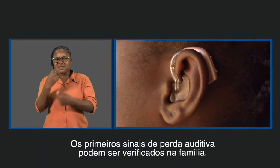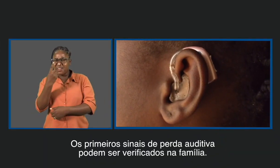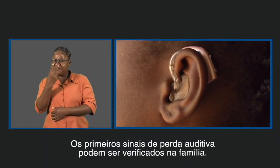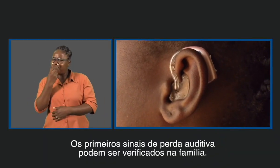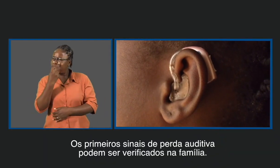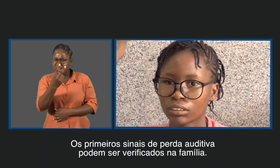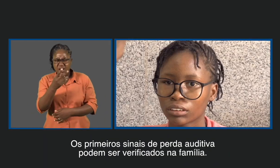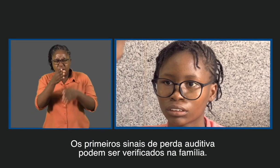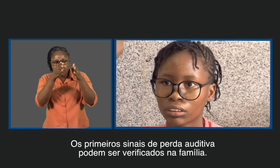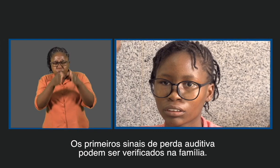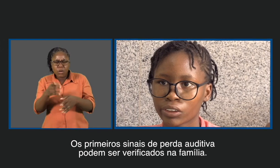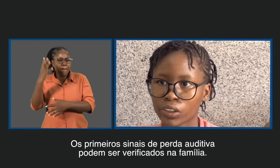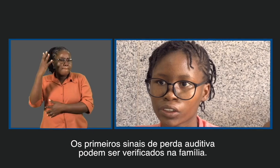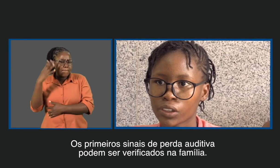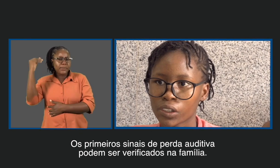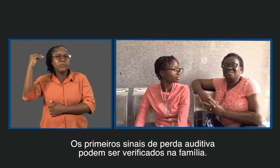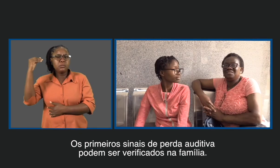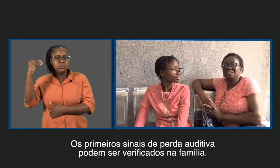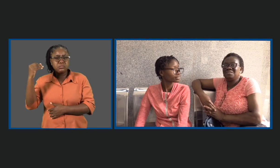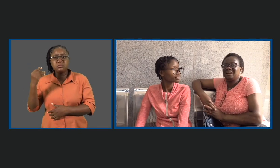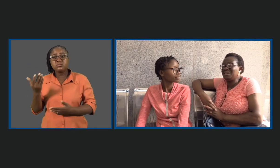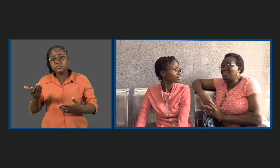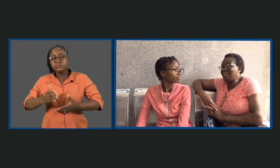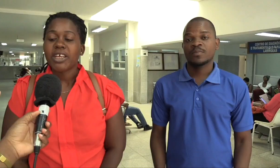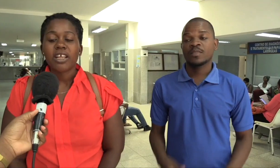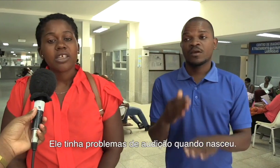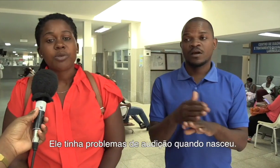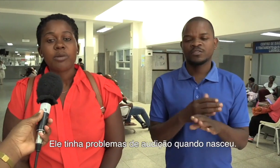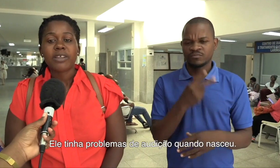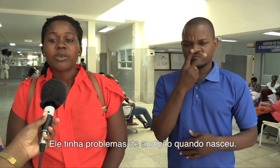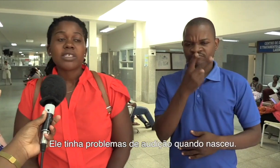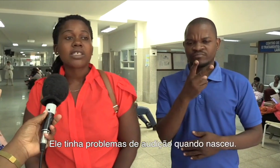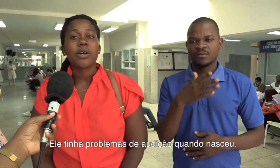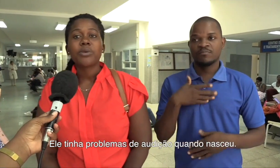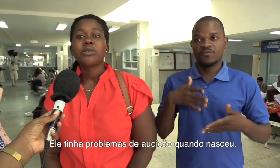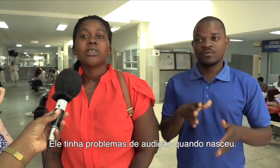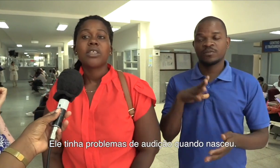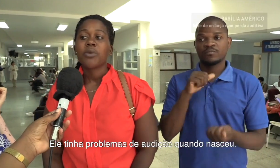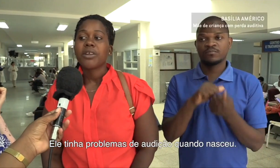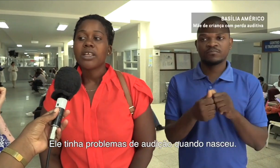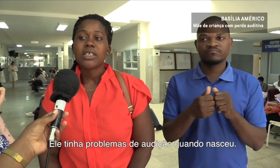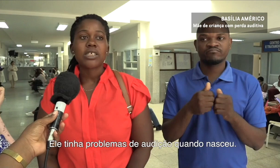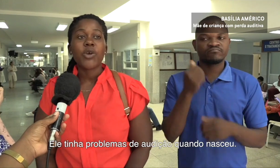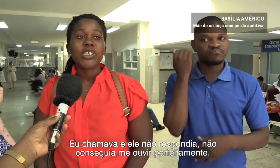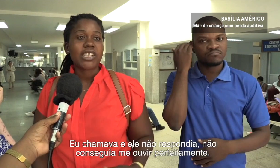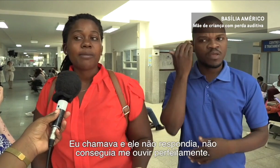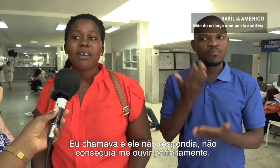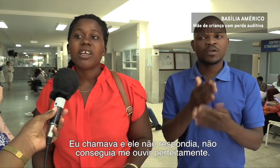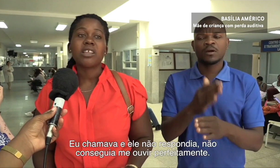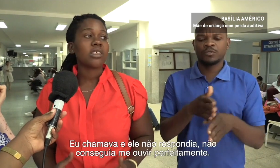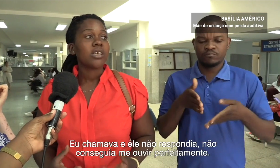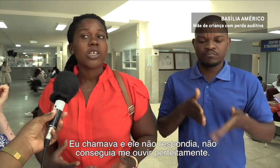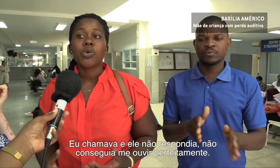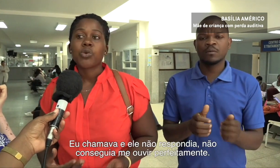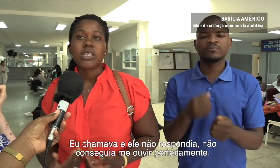perda auditiva podem ser verificados na família. Ele tinha problema de audição, né? Quando ele nasceu, eu lhe